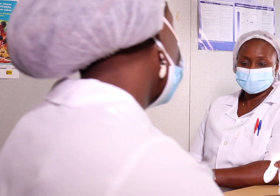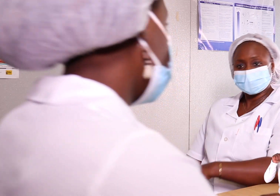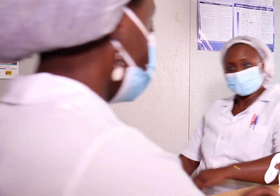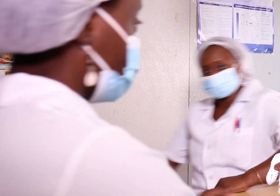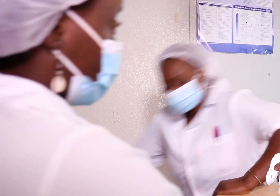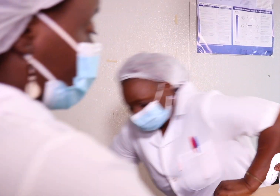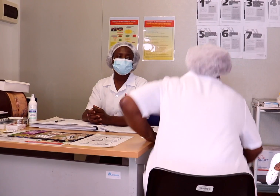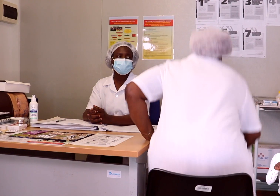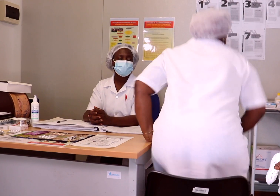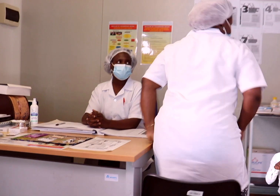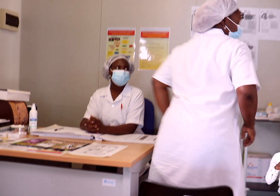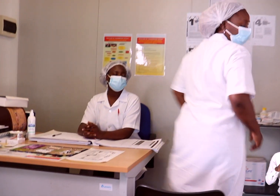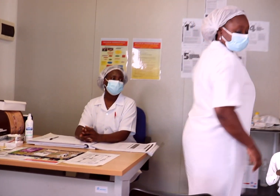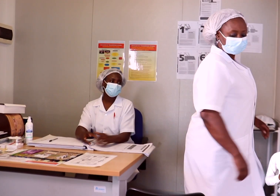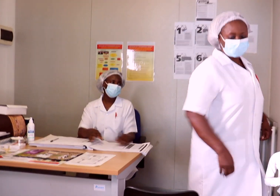vamos.